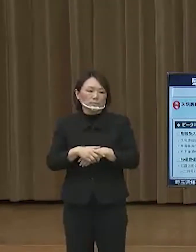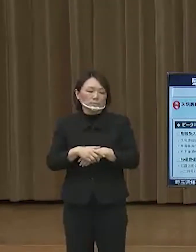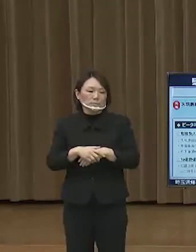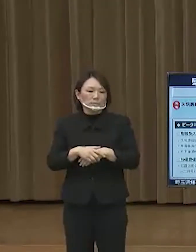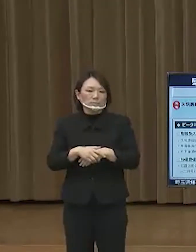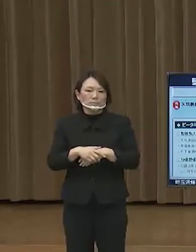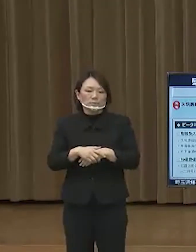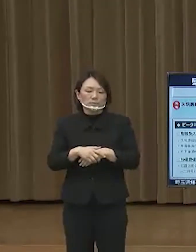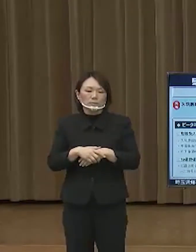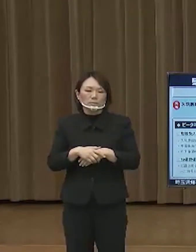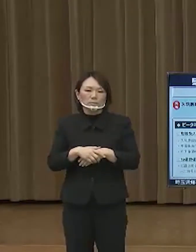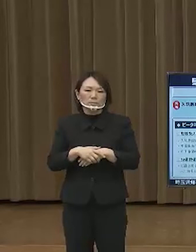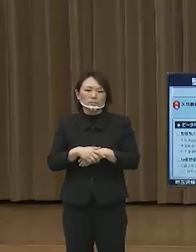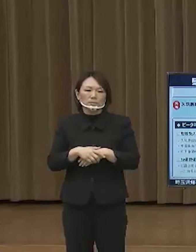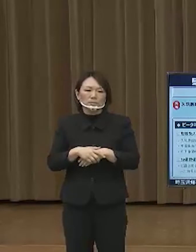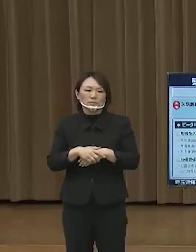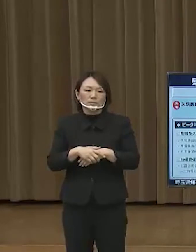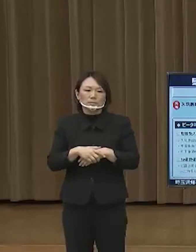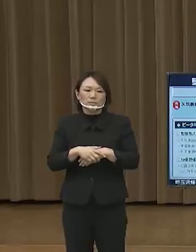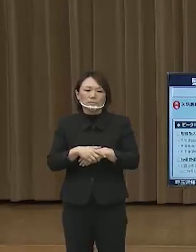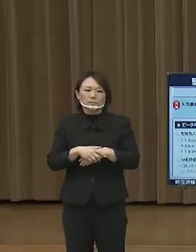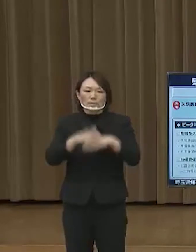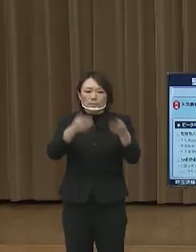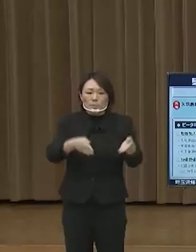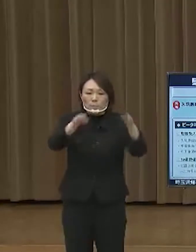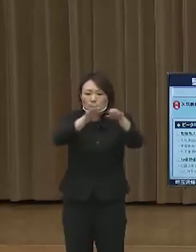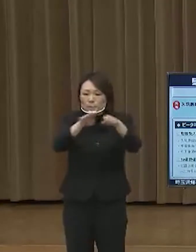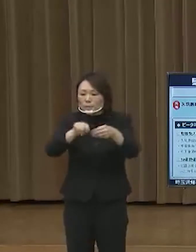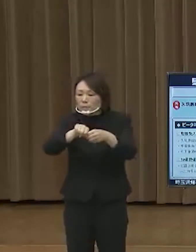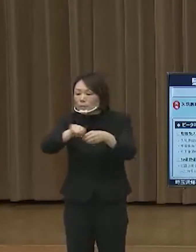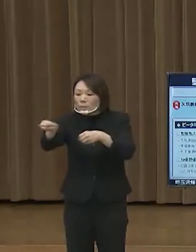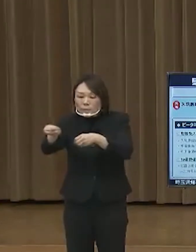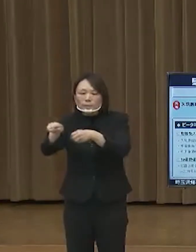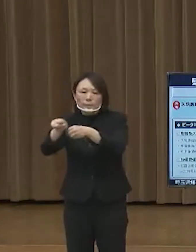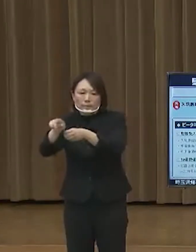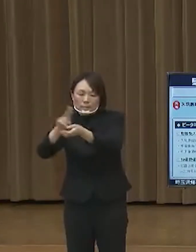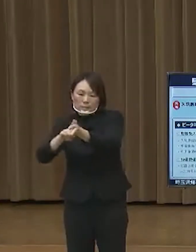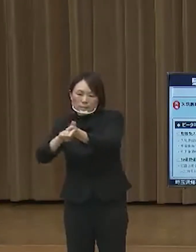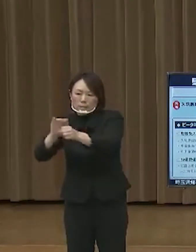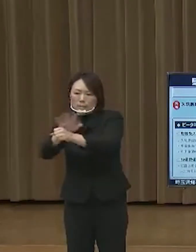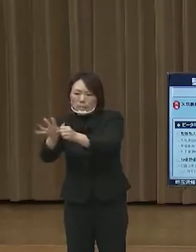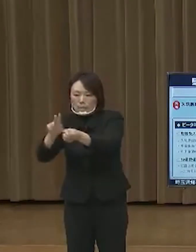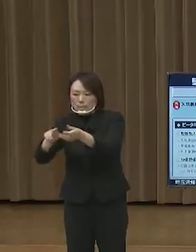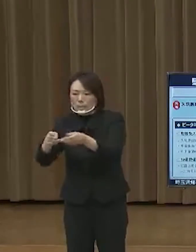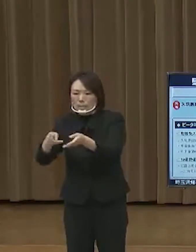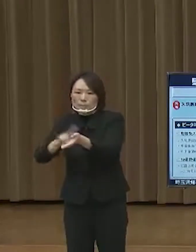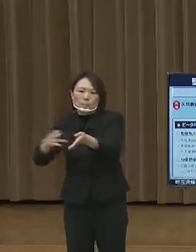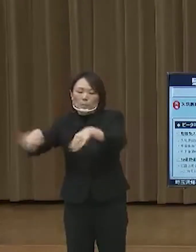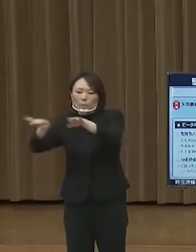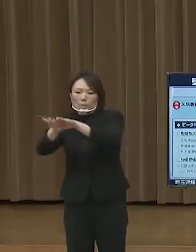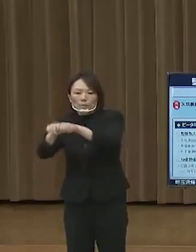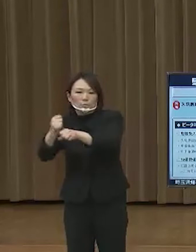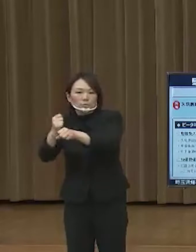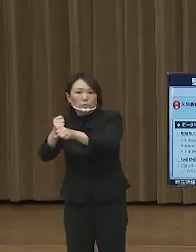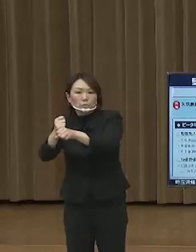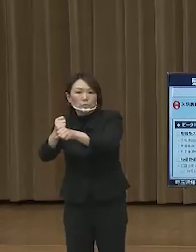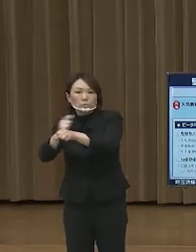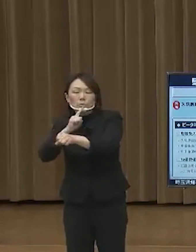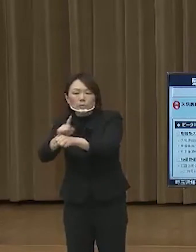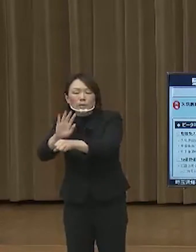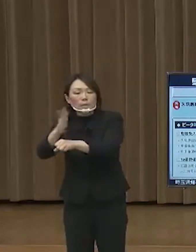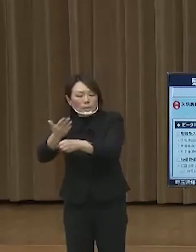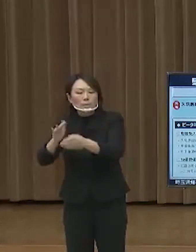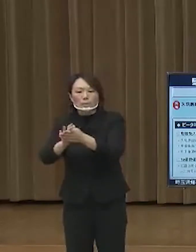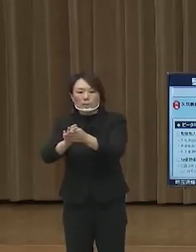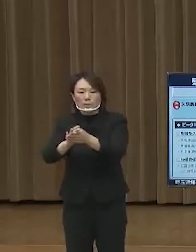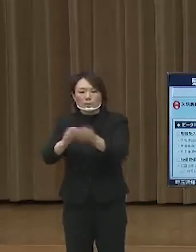は外にこのコロナ専用病床を出すと言いましたけれども、隣接地やあるいは駐車場のようなあ